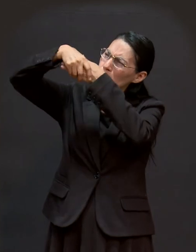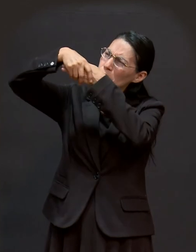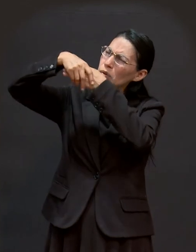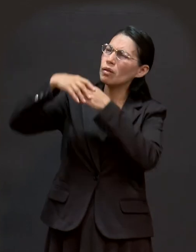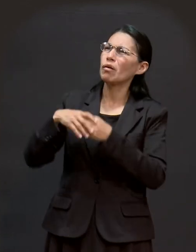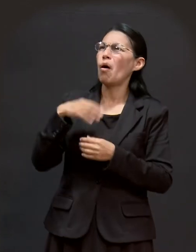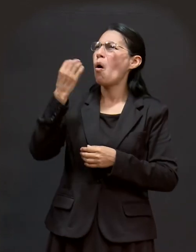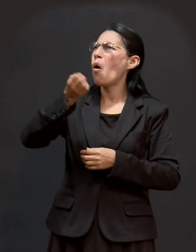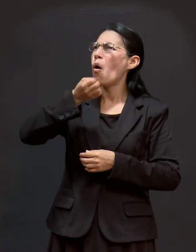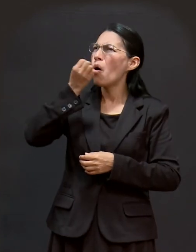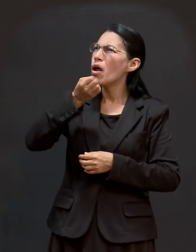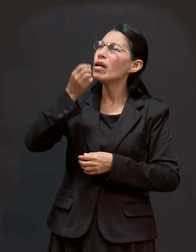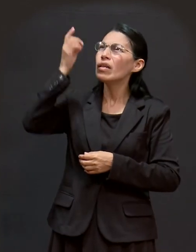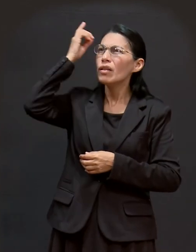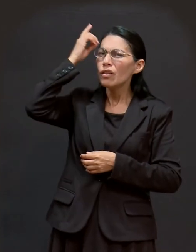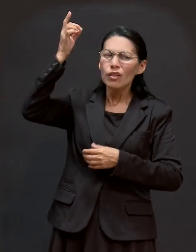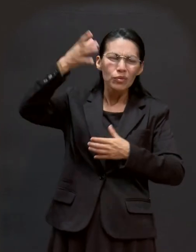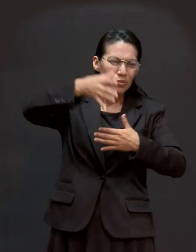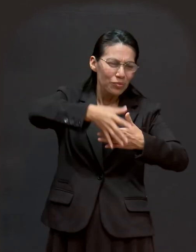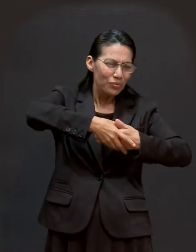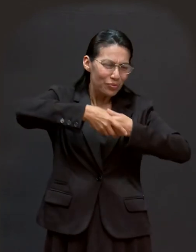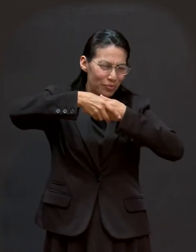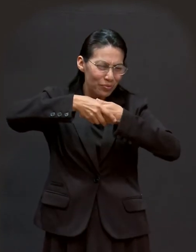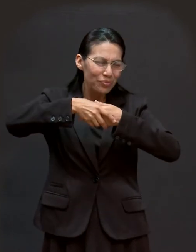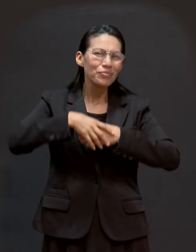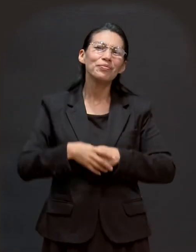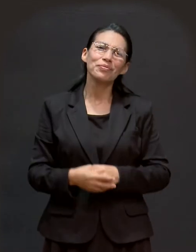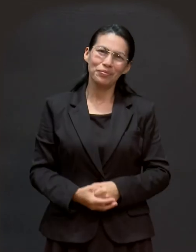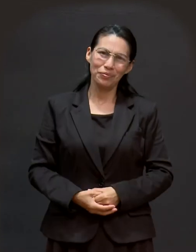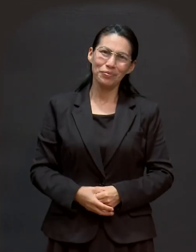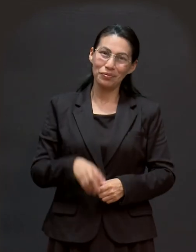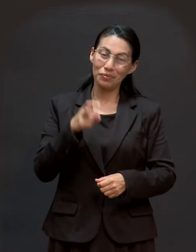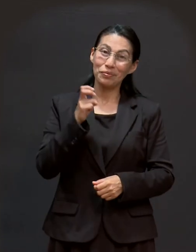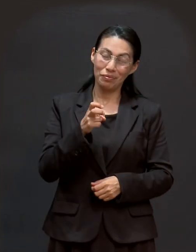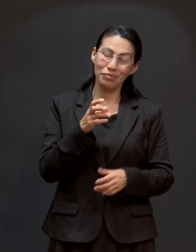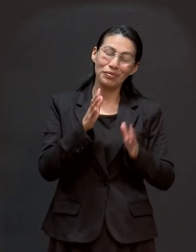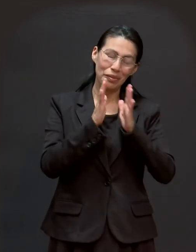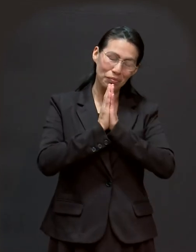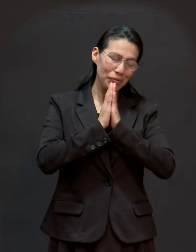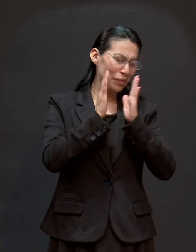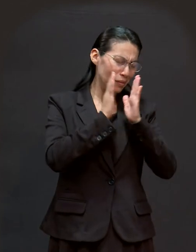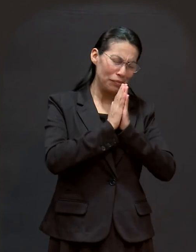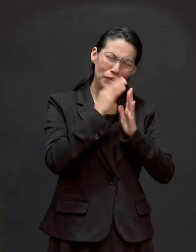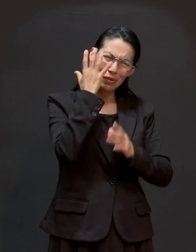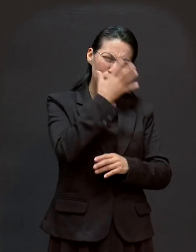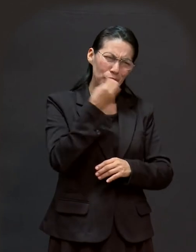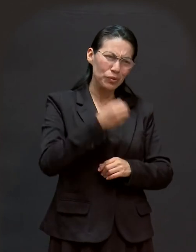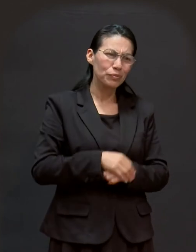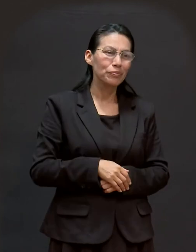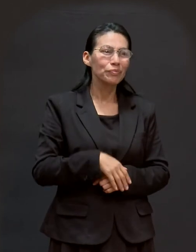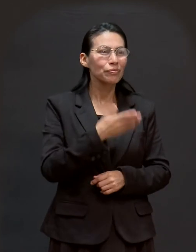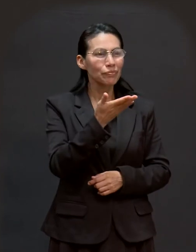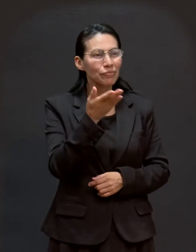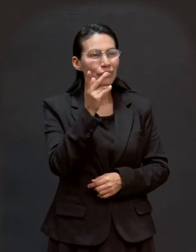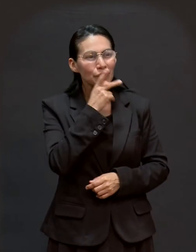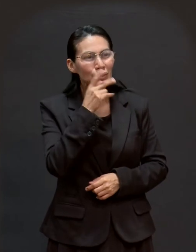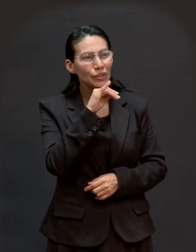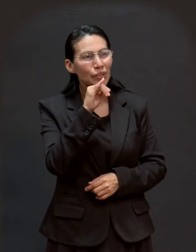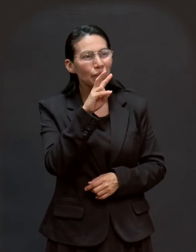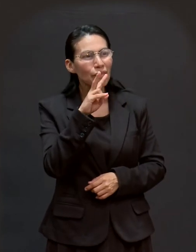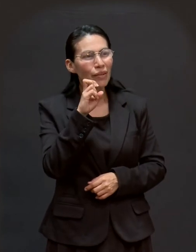de esa mano puedes clamar a la oración y esa mano está allí para ganarte mami amén qué maravilloso